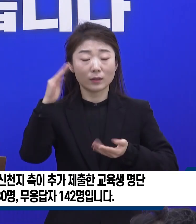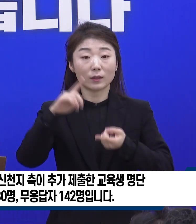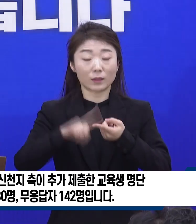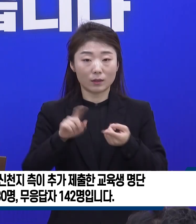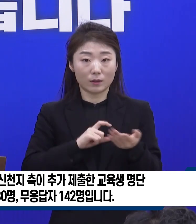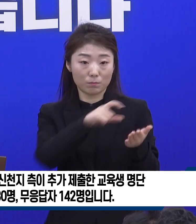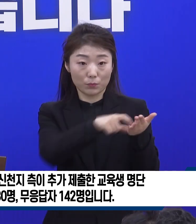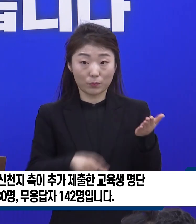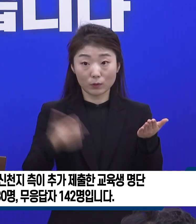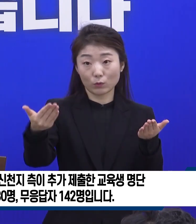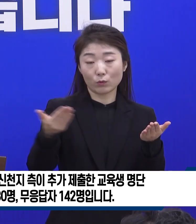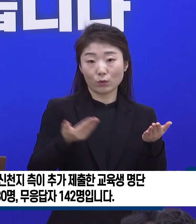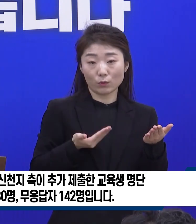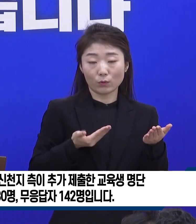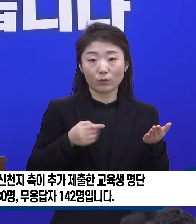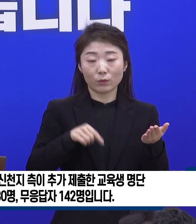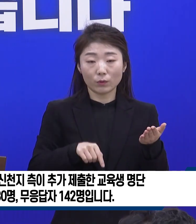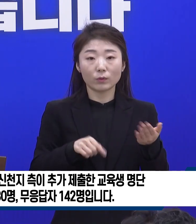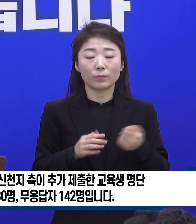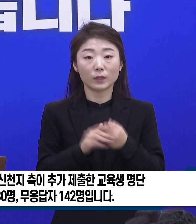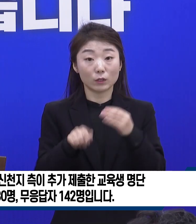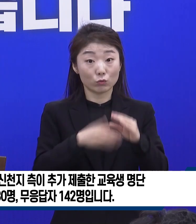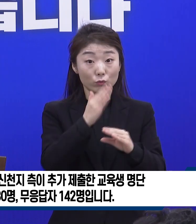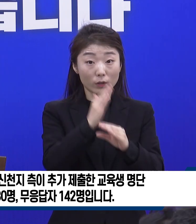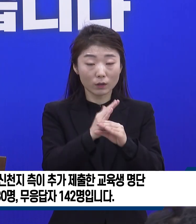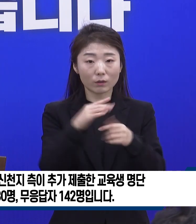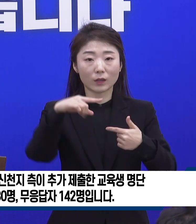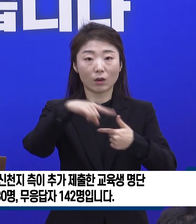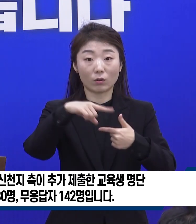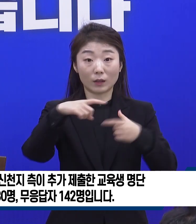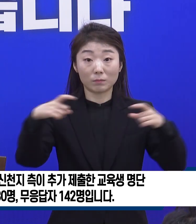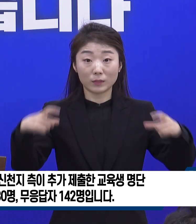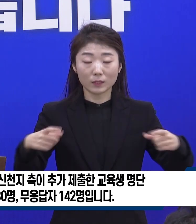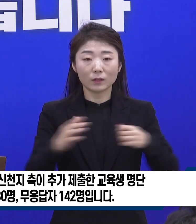신천지 측이 추가 제출한 교육생 명단 중 경남은